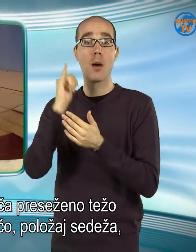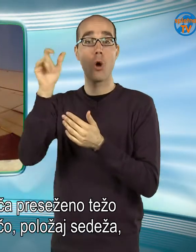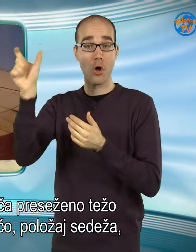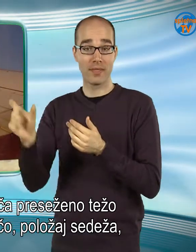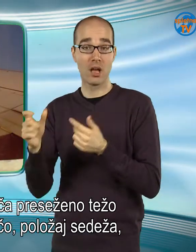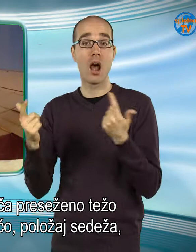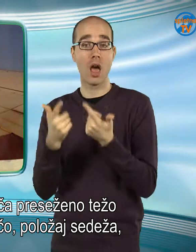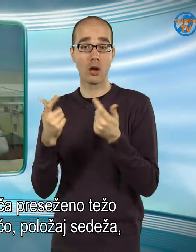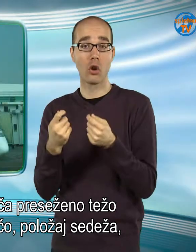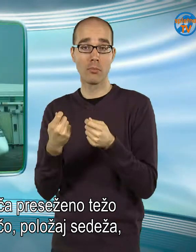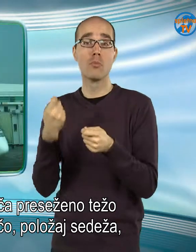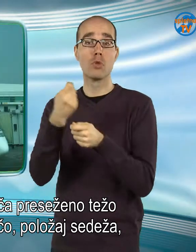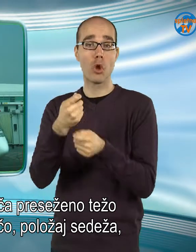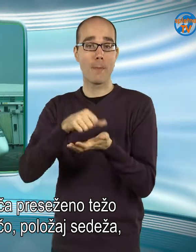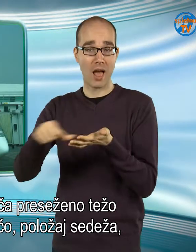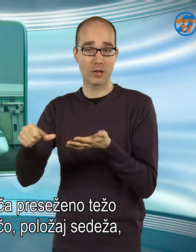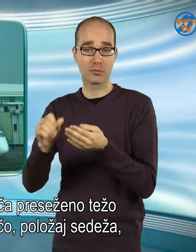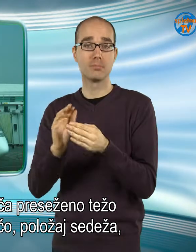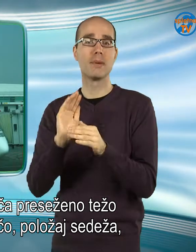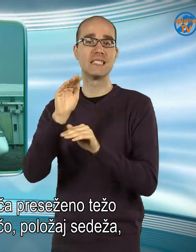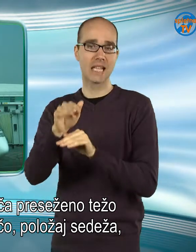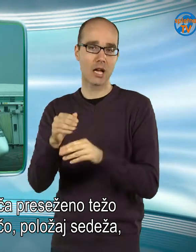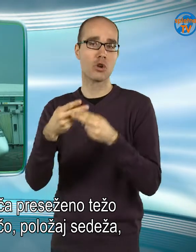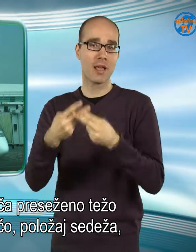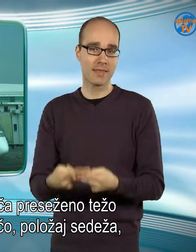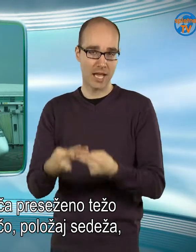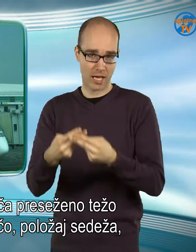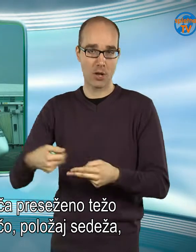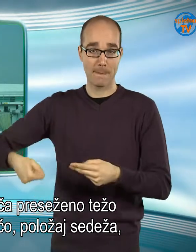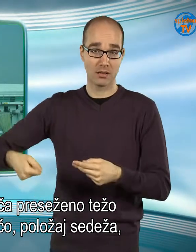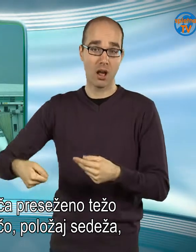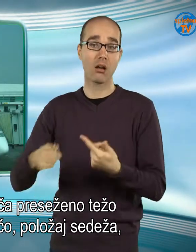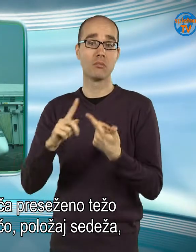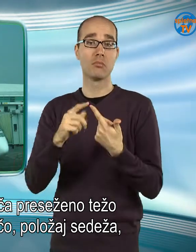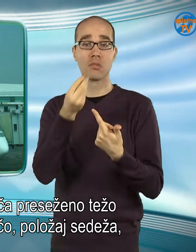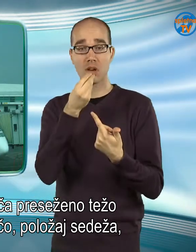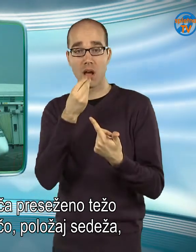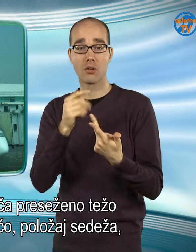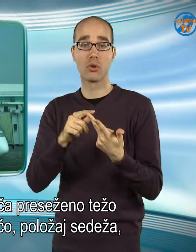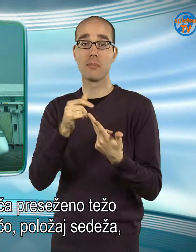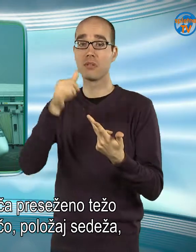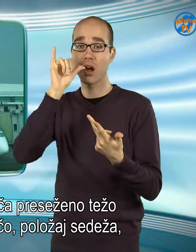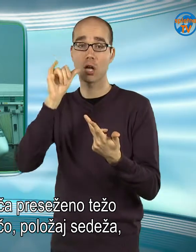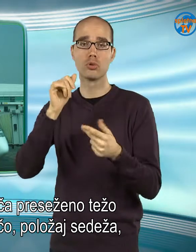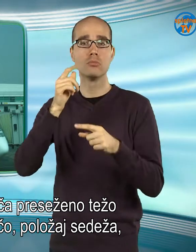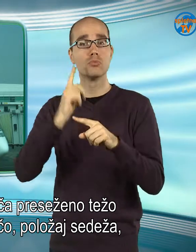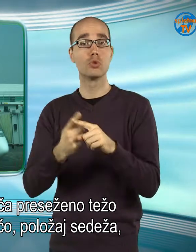Potnik lahko doplača preseženo težo prtljage, hrano, pijačo, položaj sedeža, prednostno vkrcanje